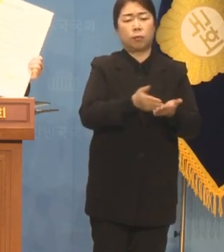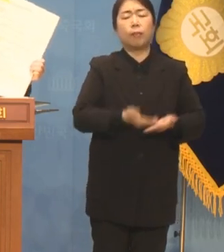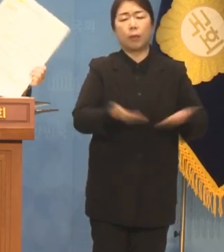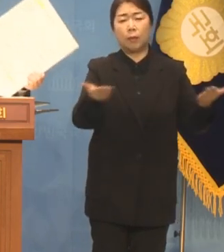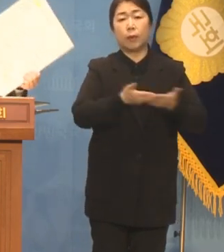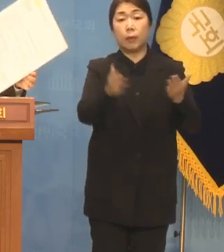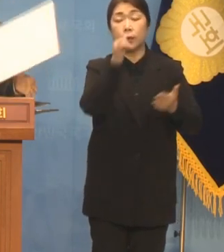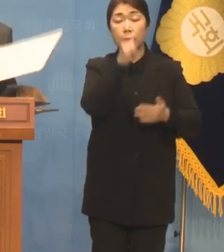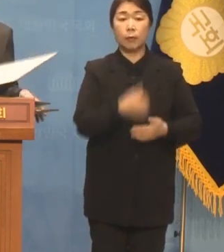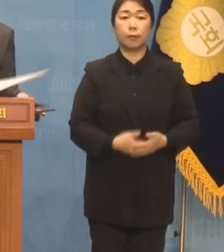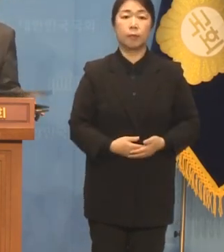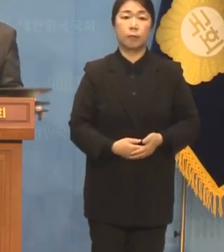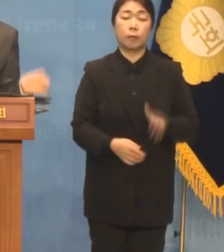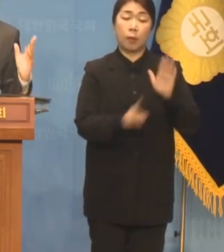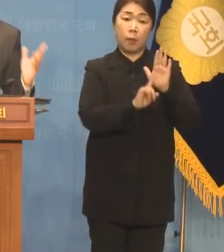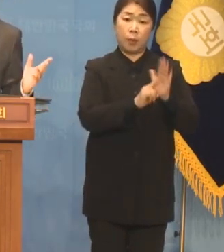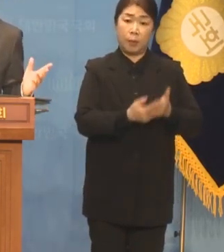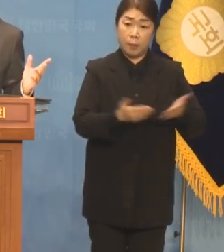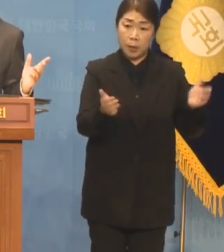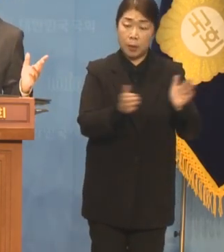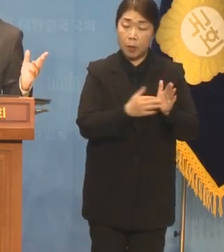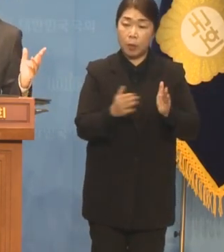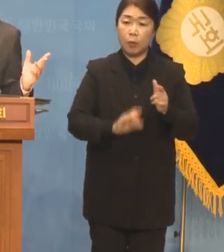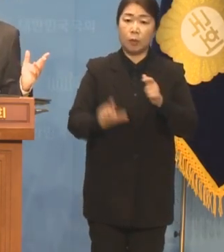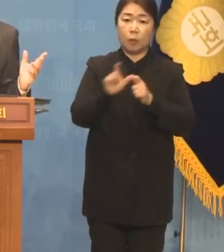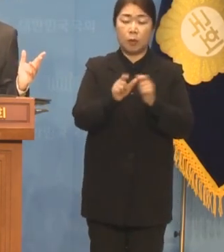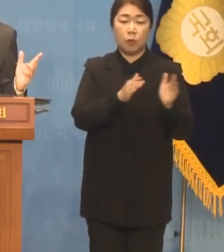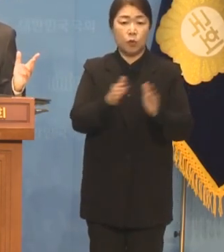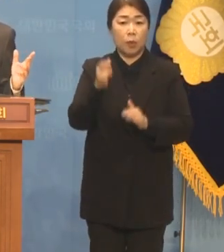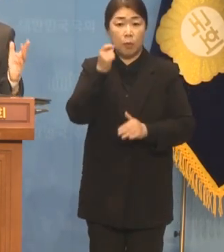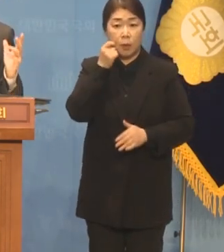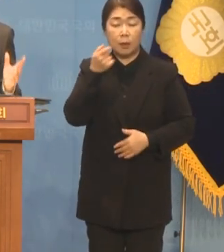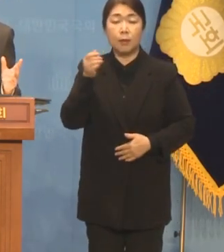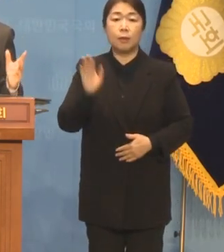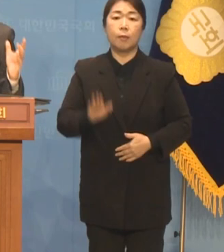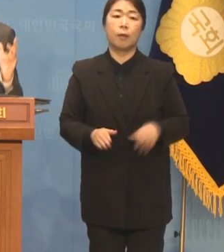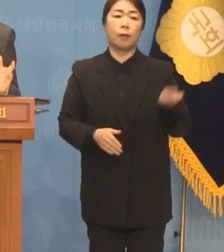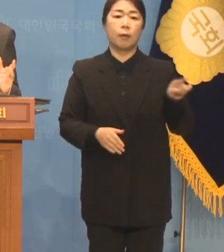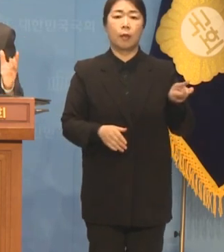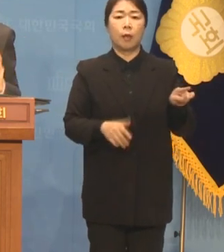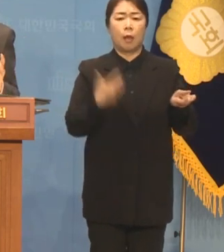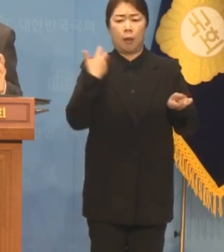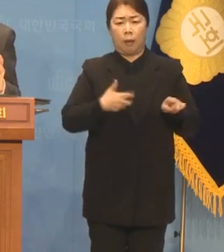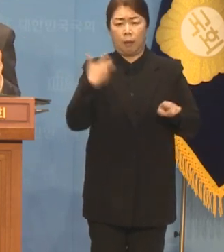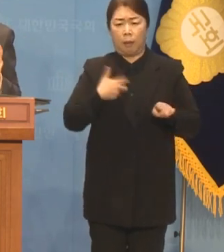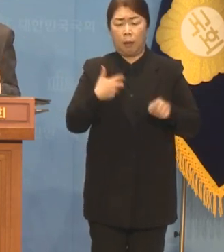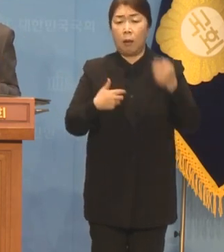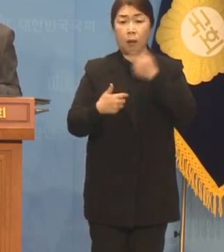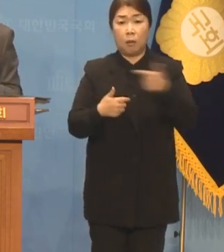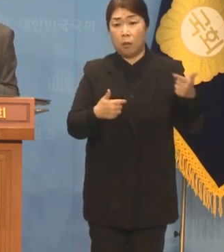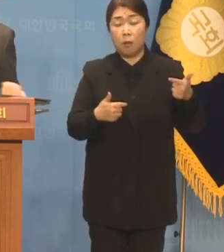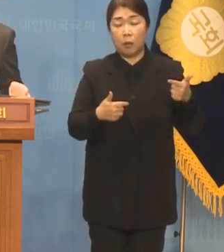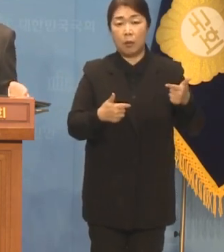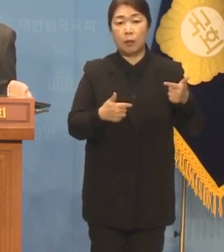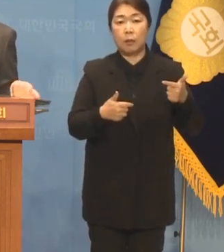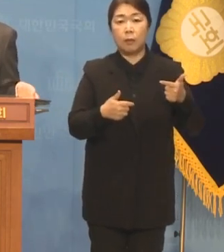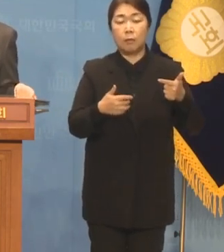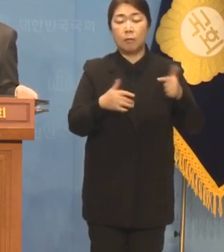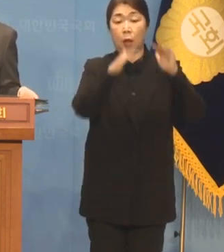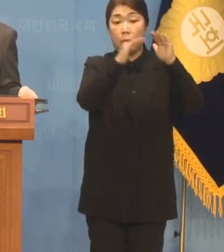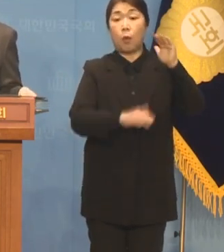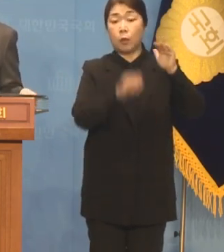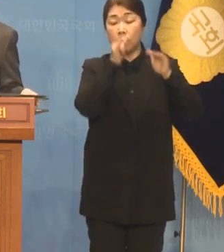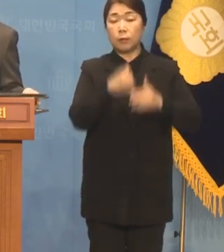줄을 이었습니다. 그리고 여기에 제가 준비를 못했지만 다량의 피를 흘렸다, 이런 기사도 있고요.